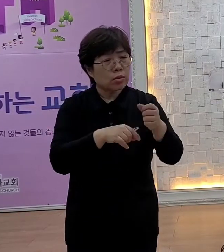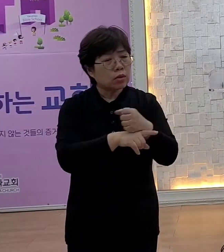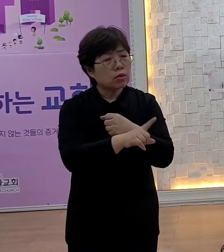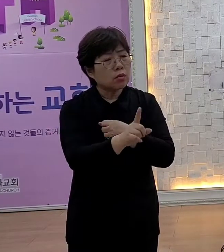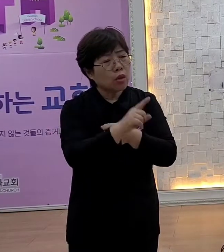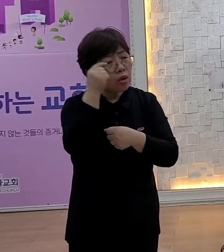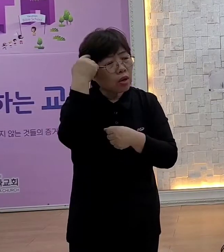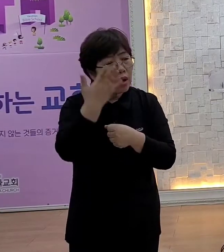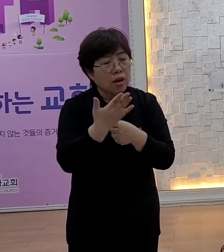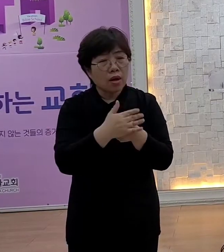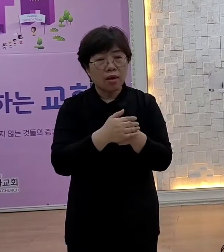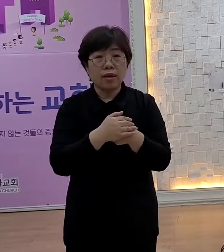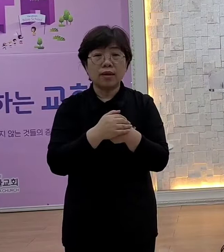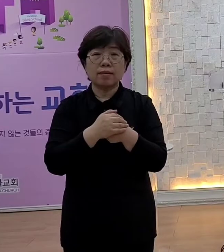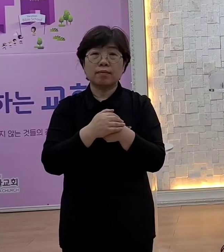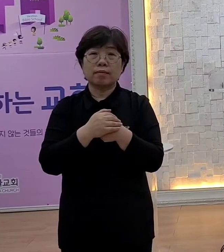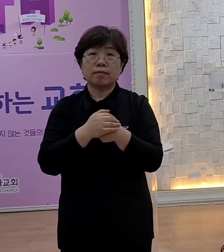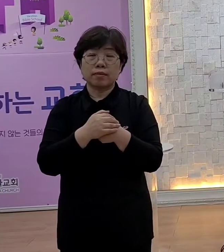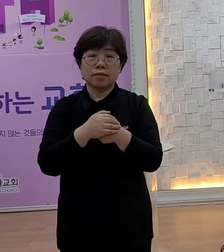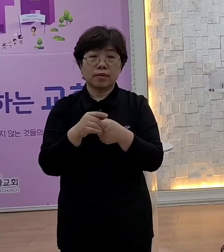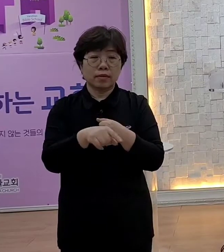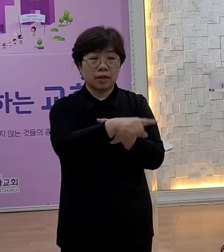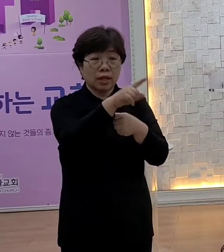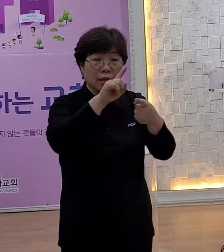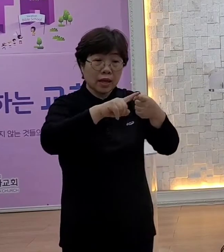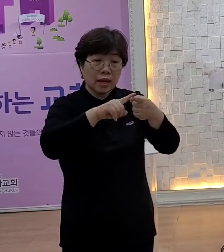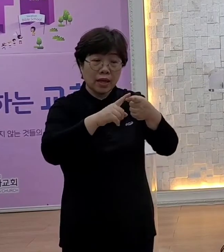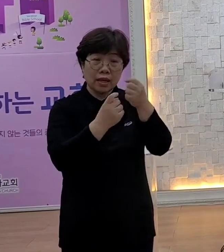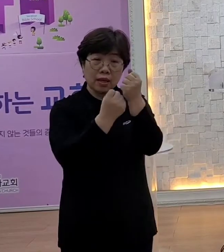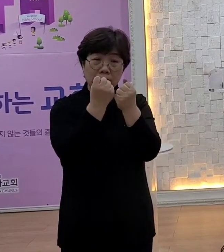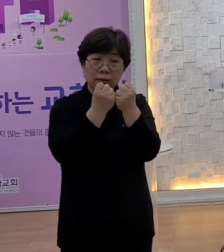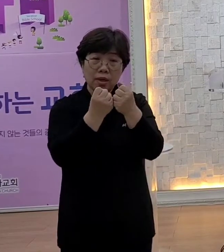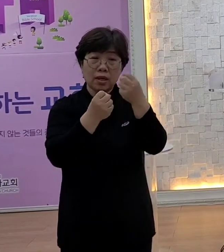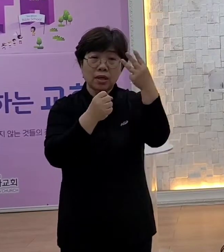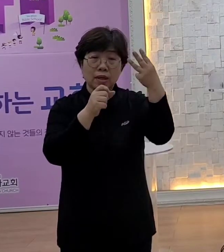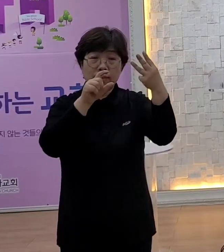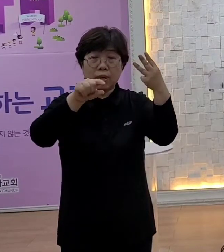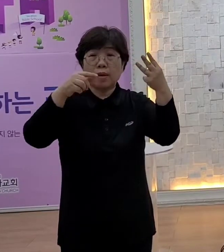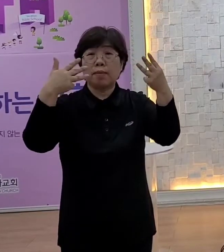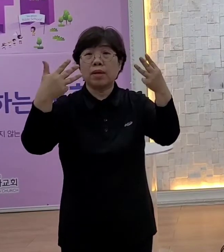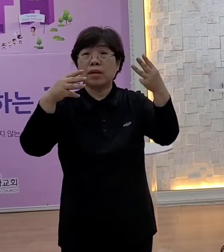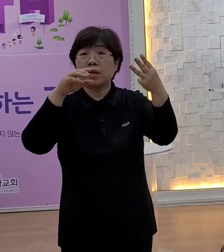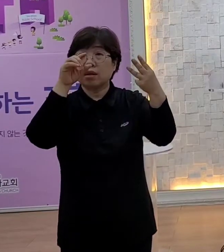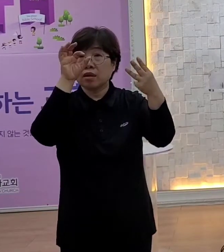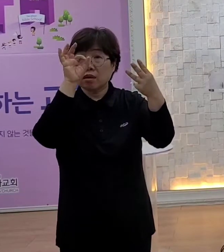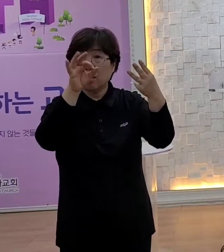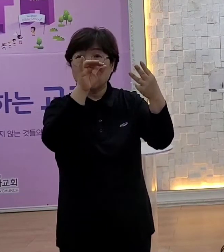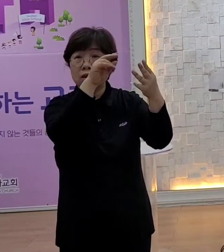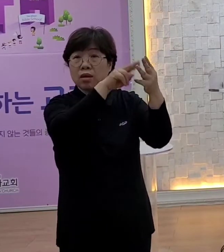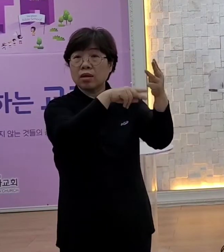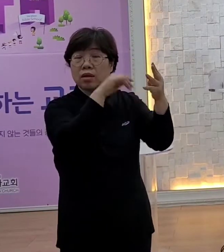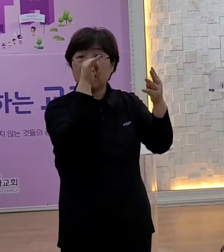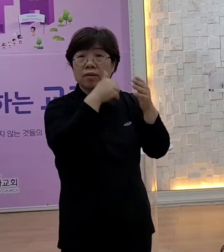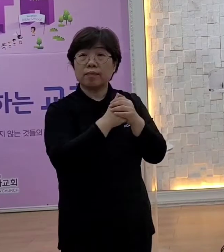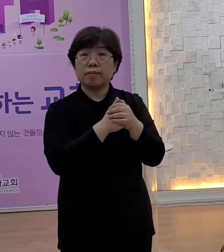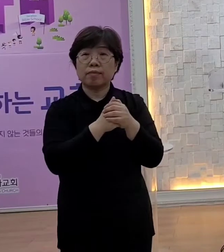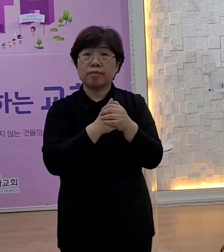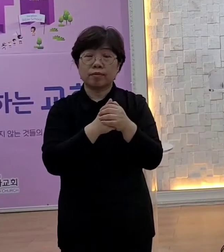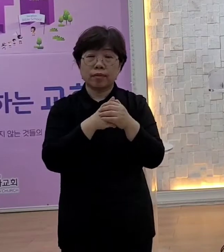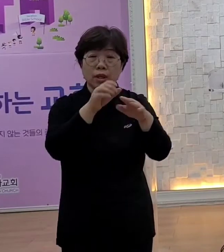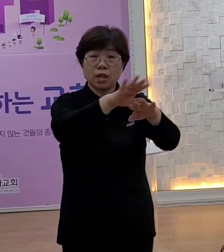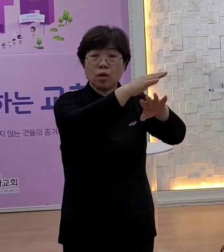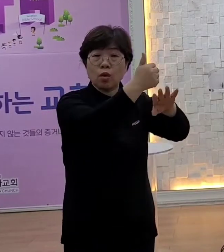자, 여러분 여기에 대한 설명이 딱 나와 있어요. 이 8절에 보면 이 니느웨 왕은